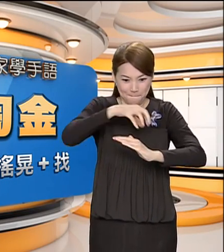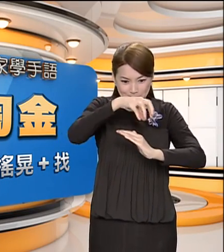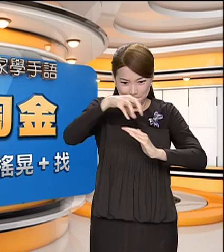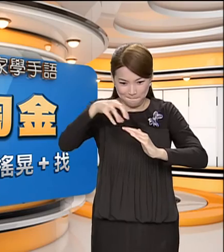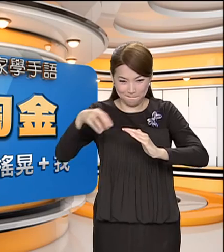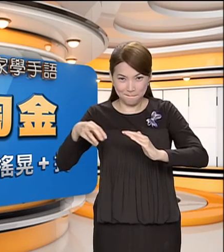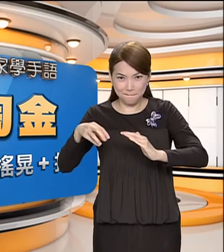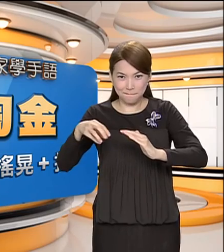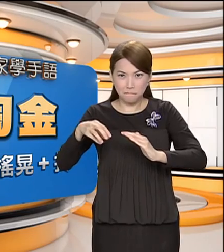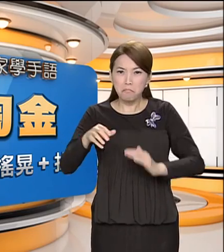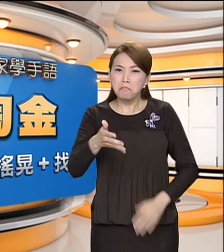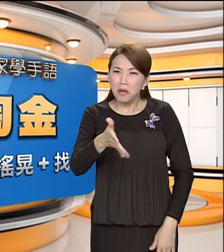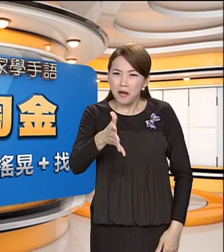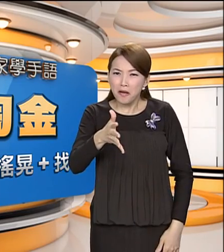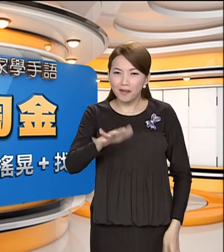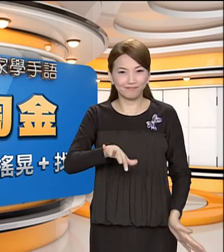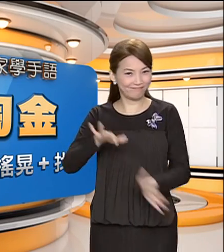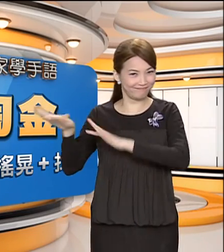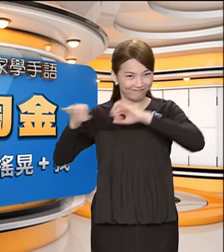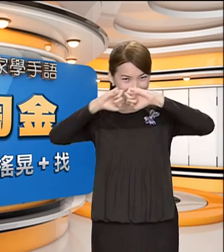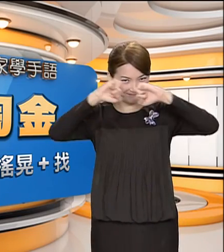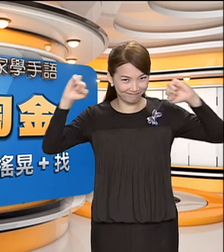满了一包包的沙包。